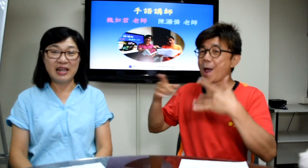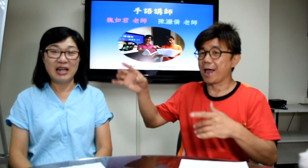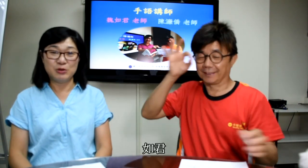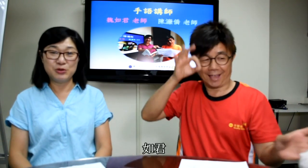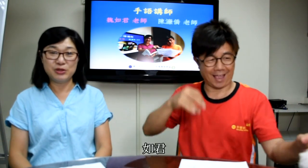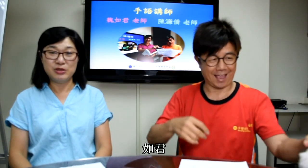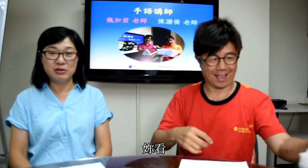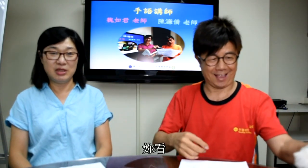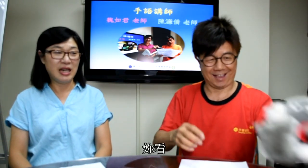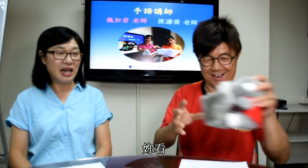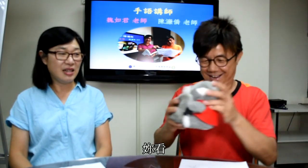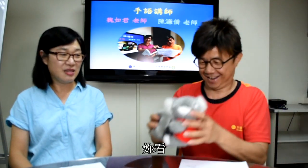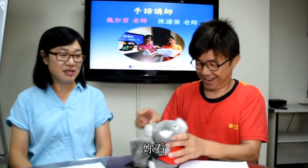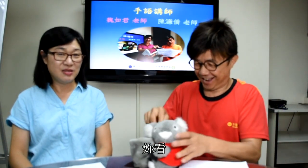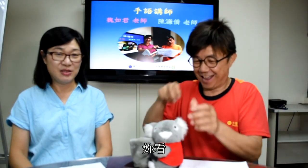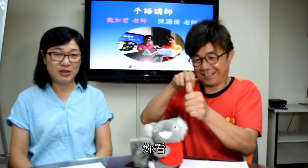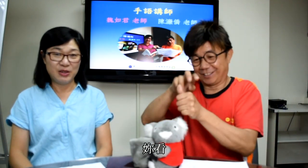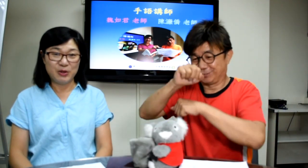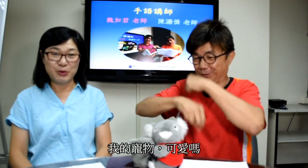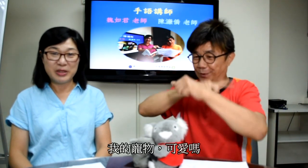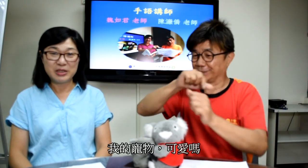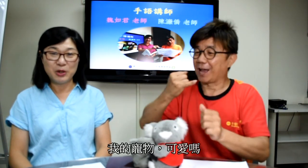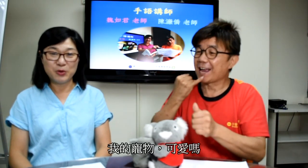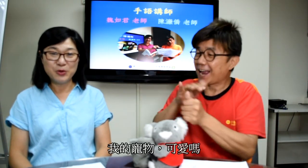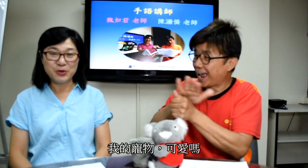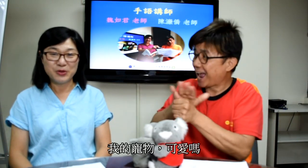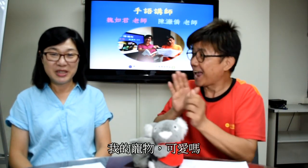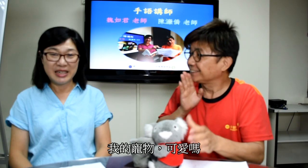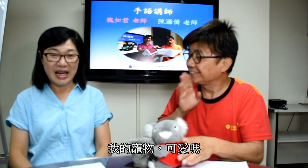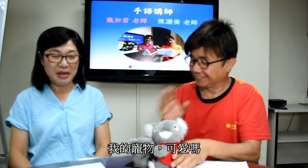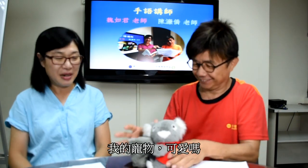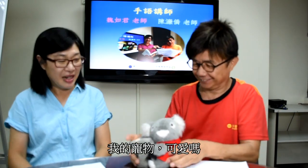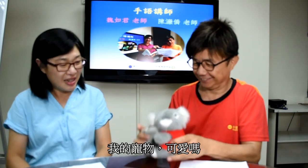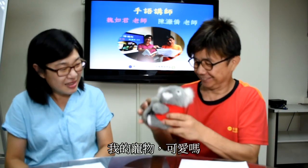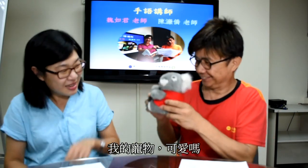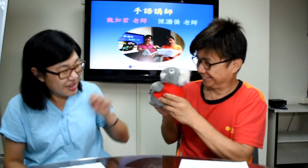如君，你看我的宠物可爱吗？